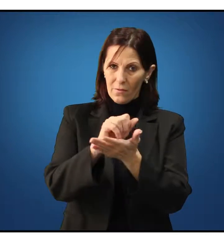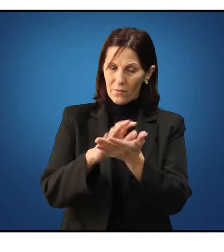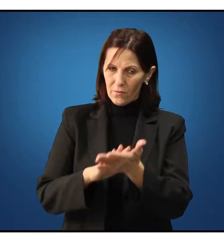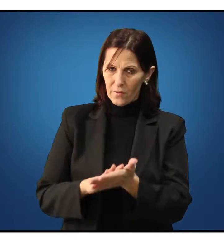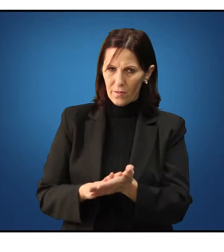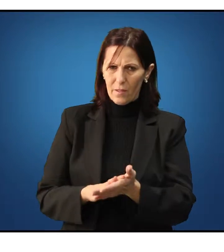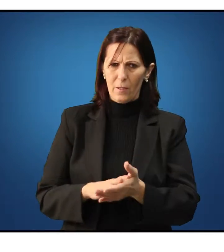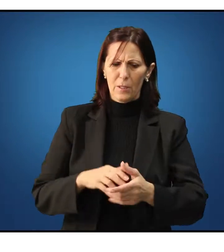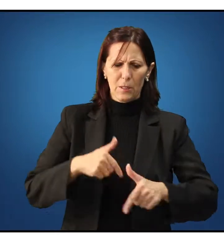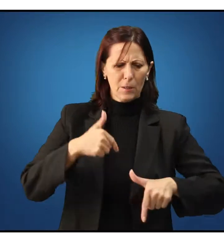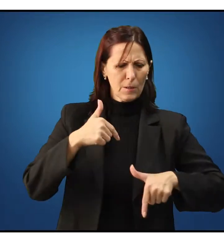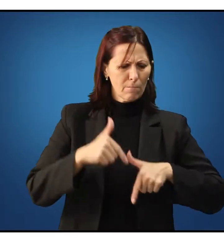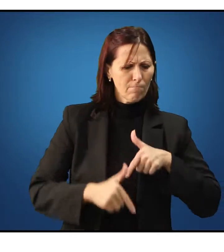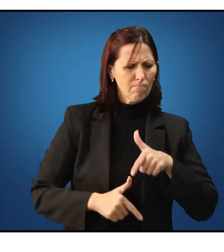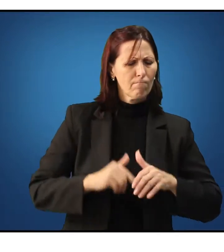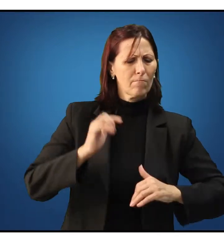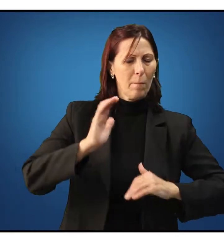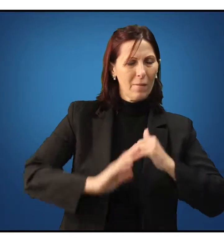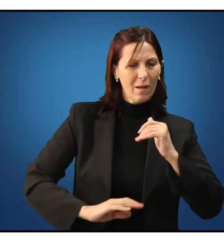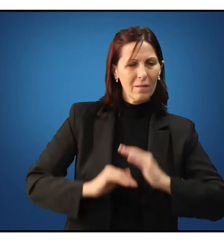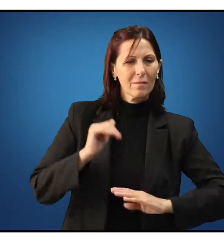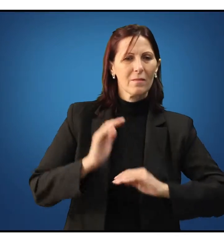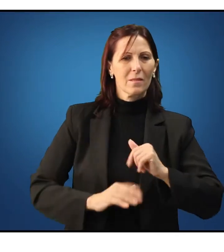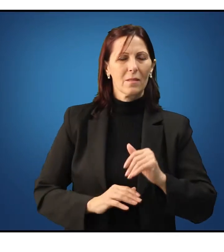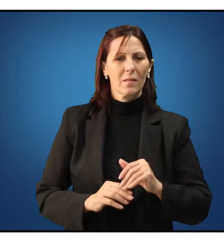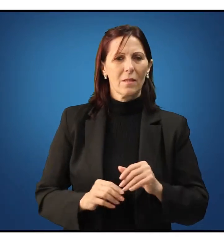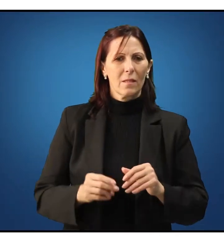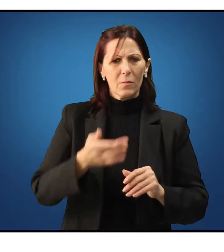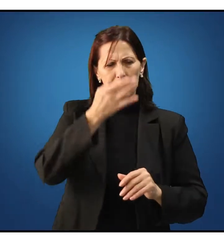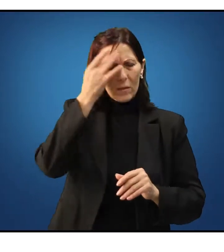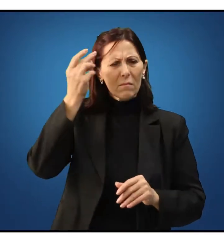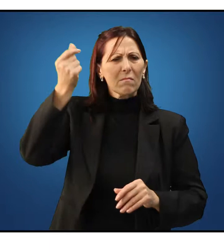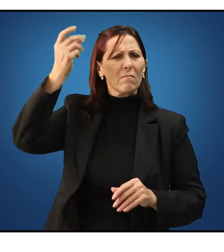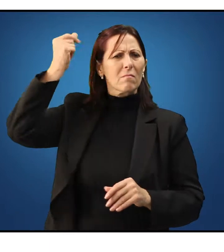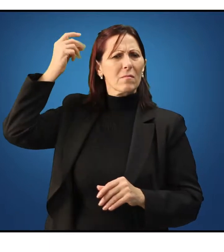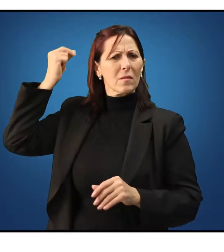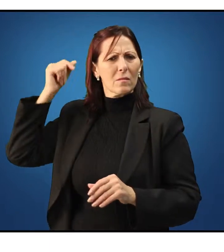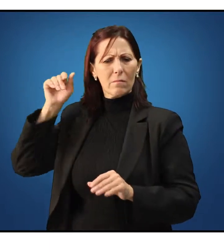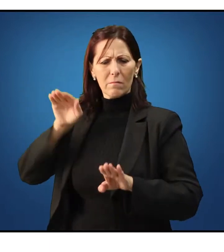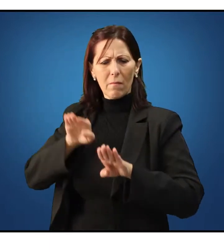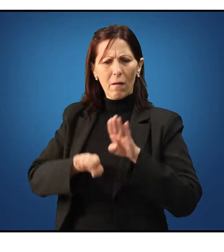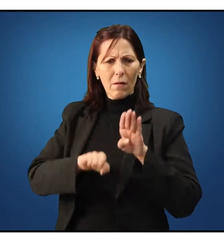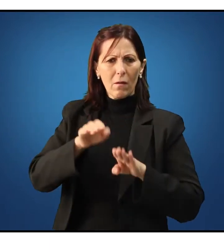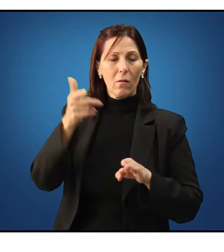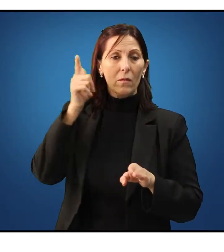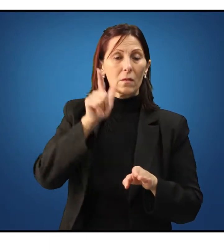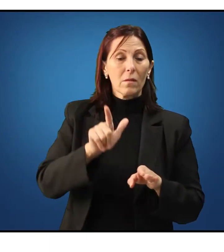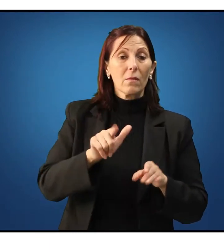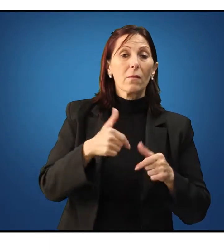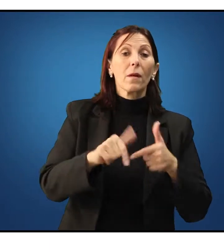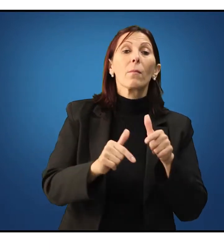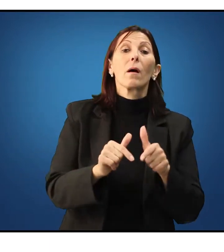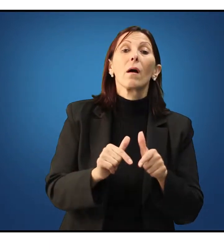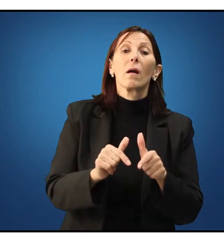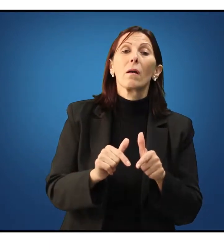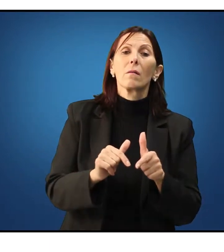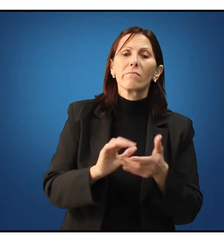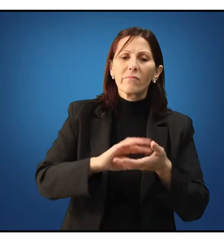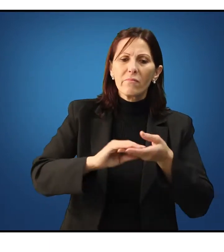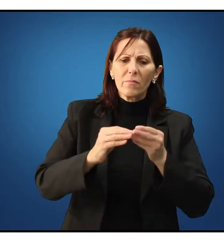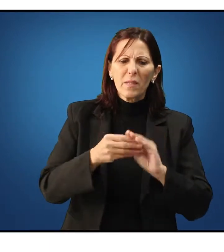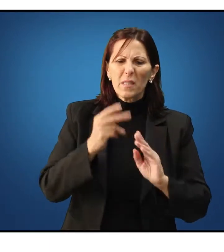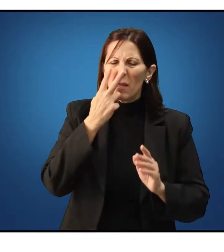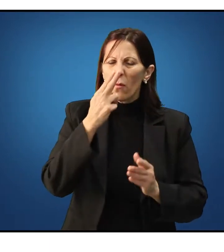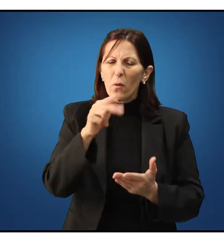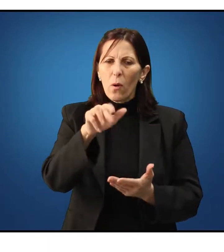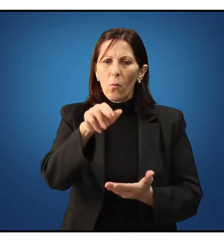atividade prática. Os antigos e os medievais consideravam o trabalho manual uma espécie de castigo, tanto